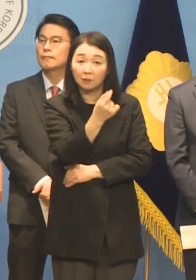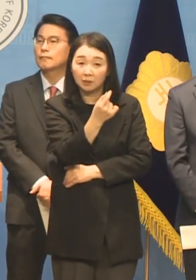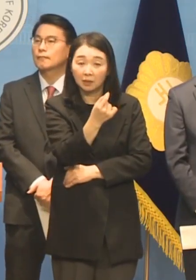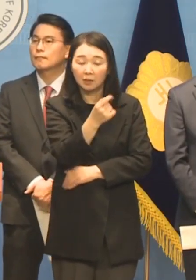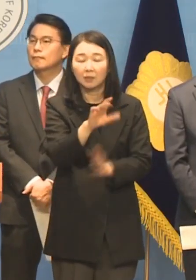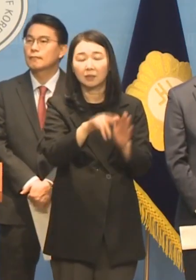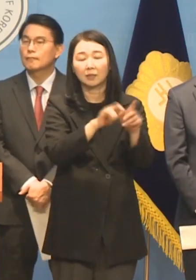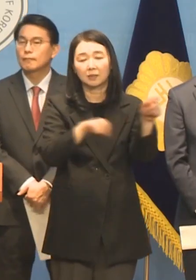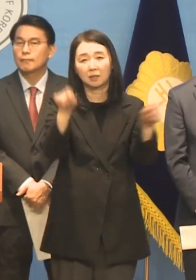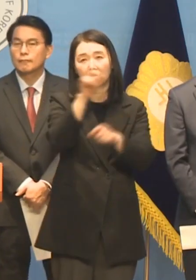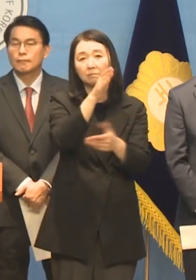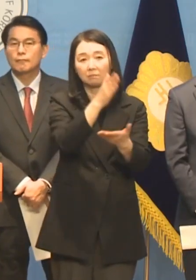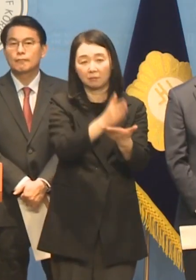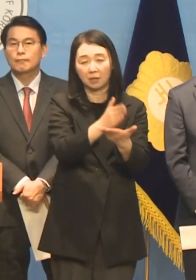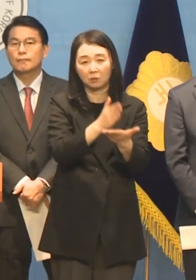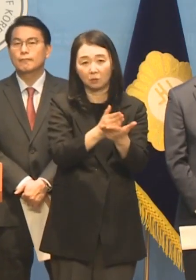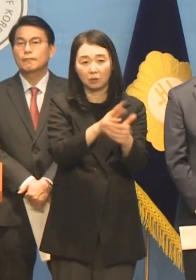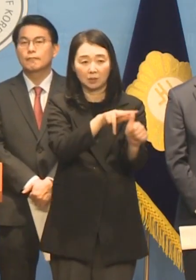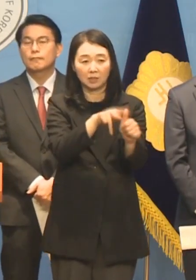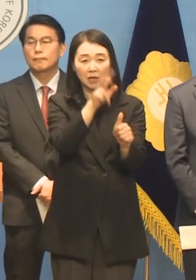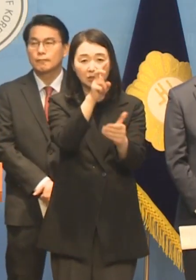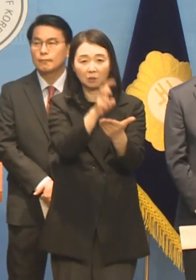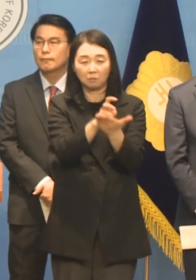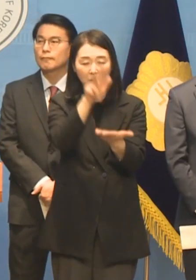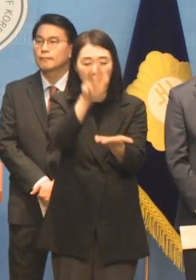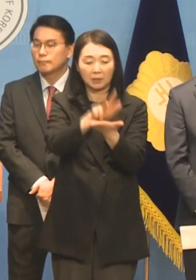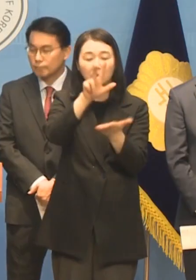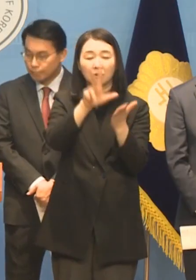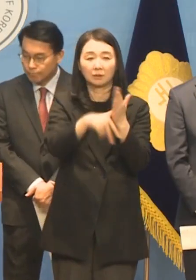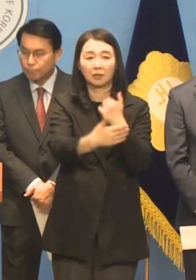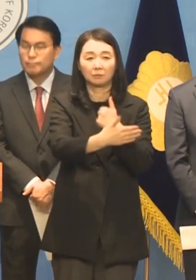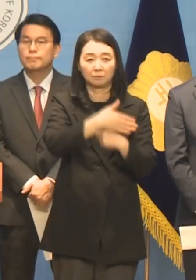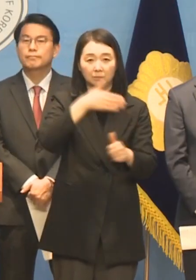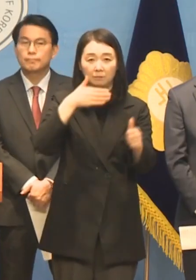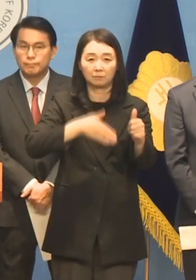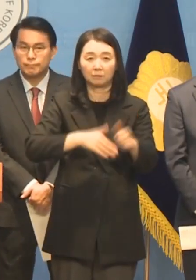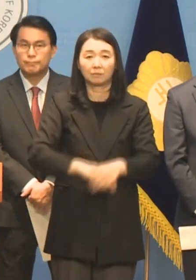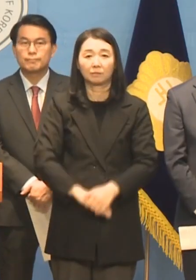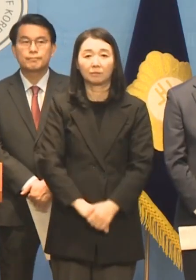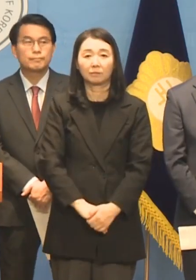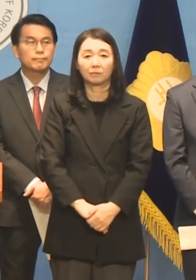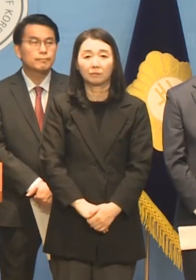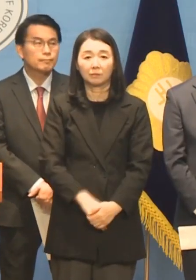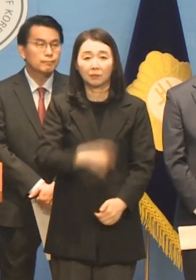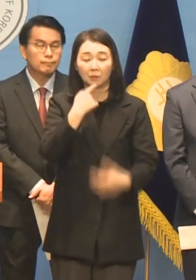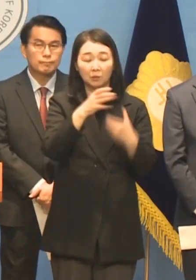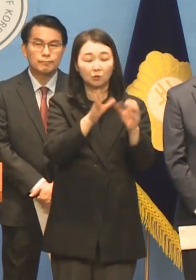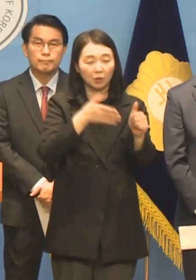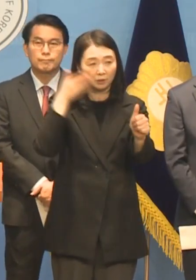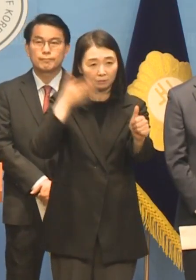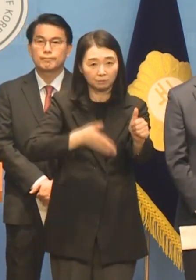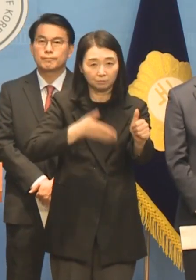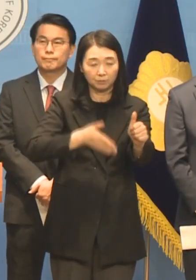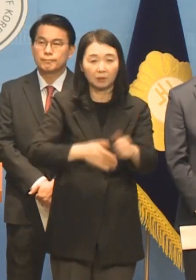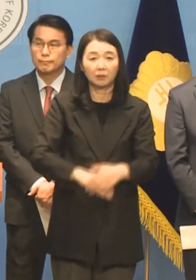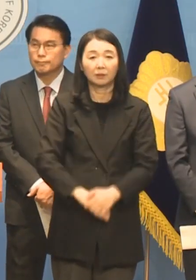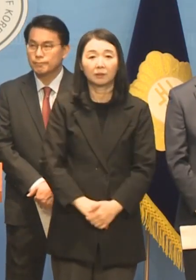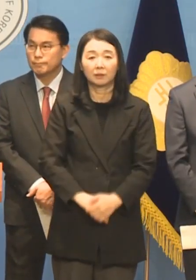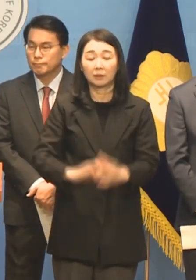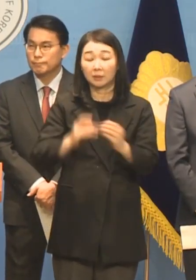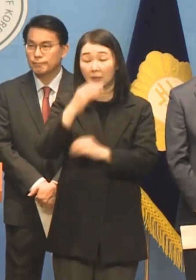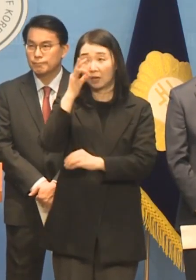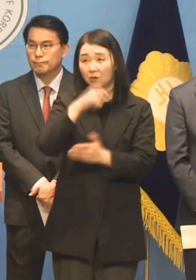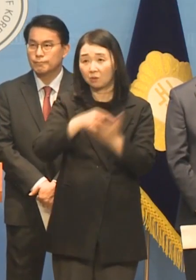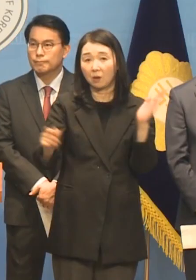이상 시간 끌지 말고 간첩법 개정에 적극 협조하기 바랍니다. 그리고 민주당에게 요구합니다. 국익을